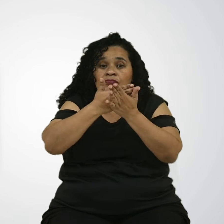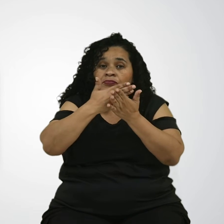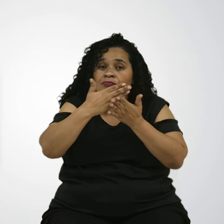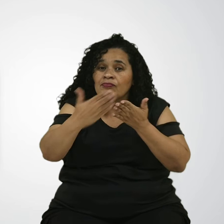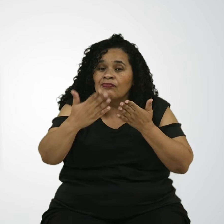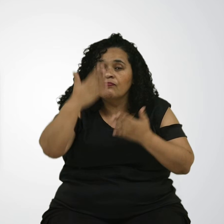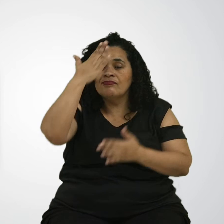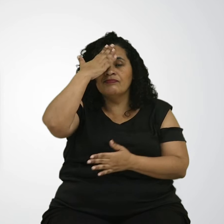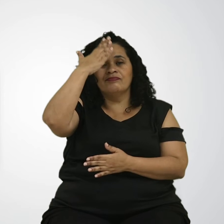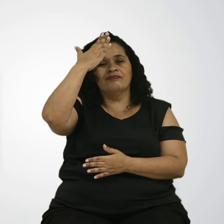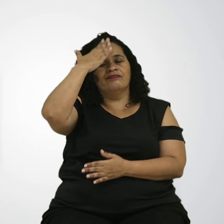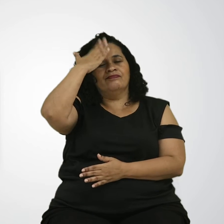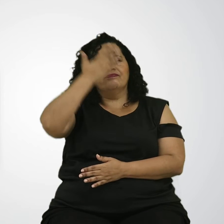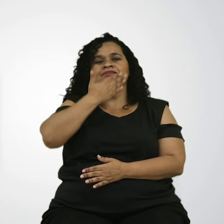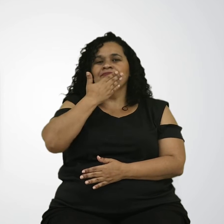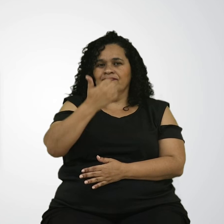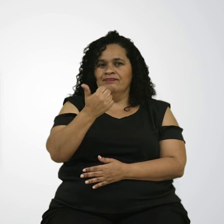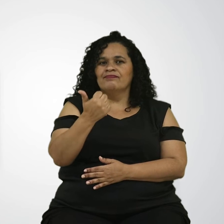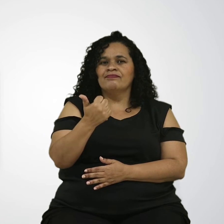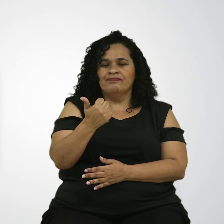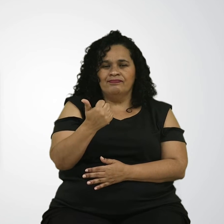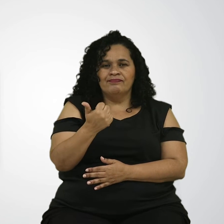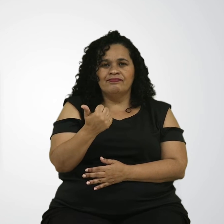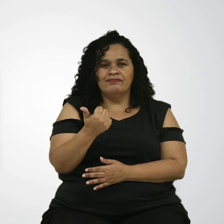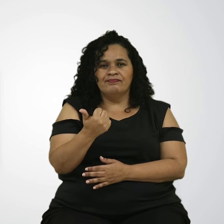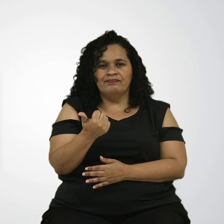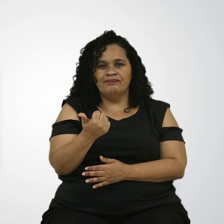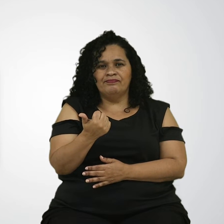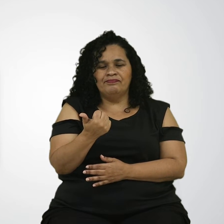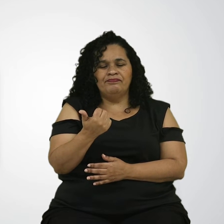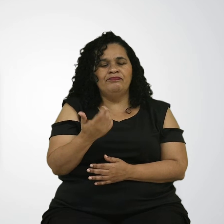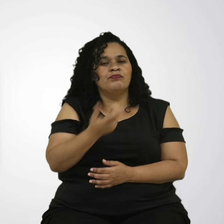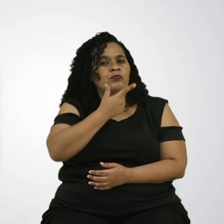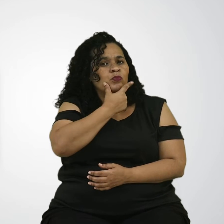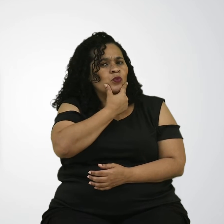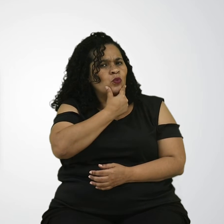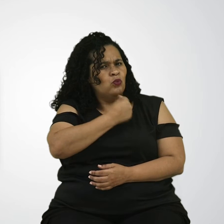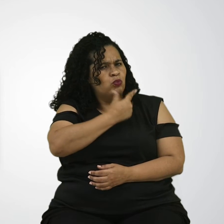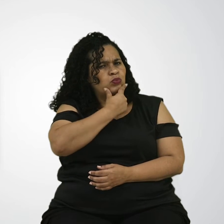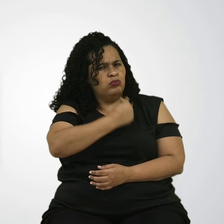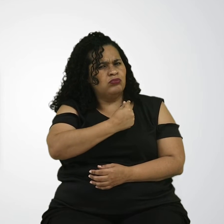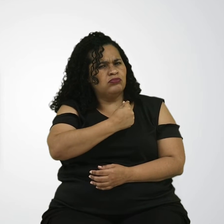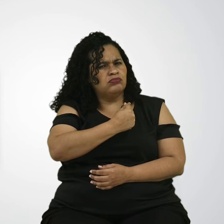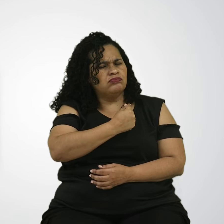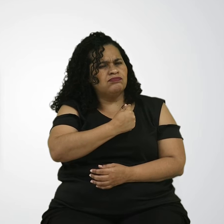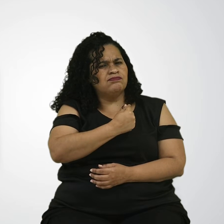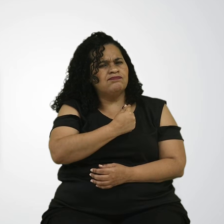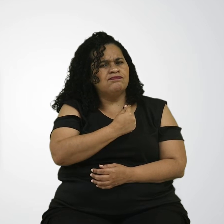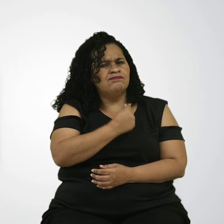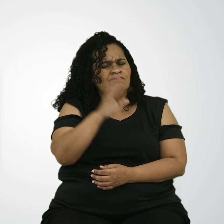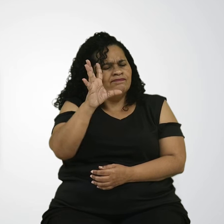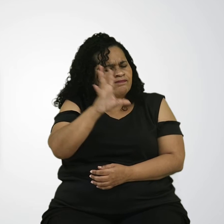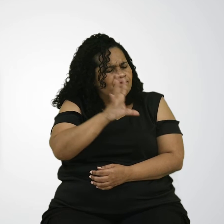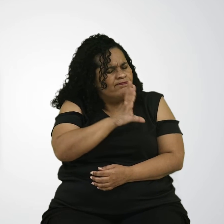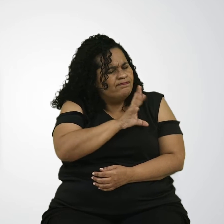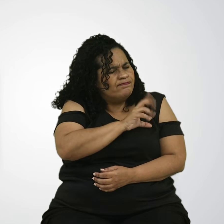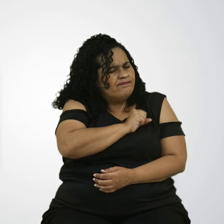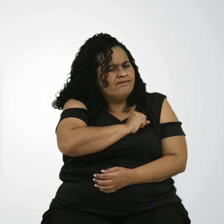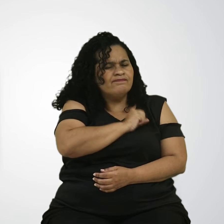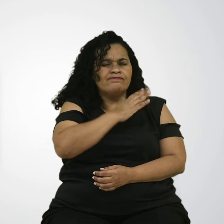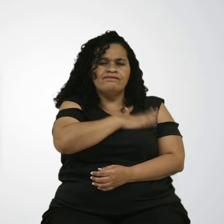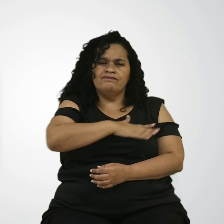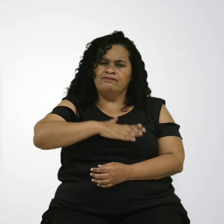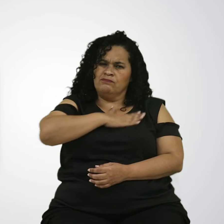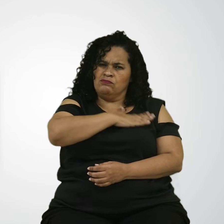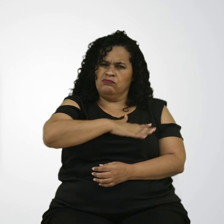né? É a partir disso. Então o homem um homem que se ama, ele gosta de ser